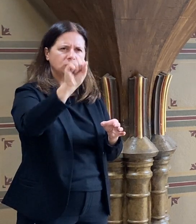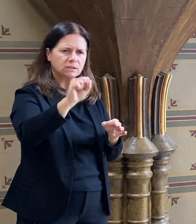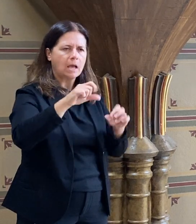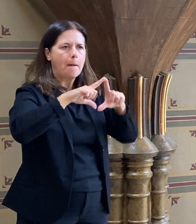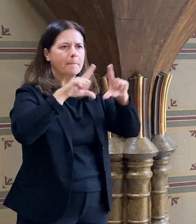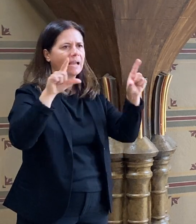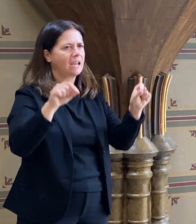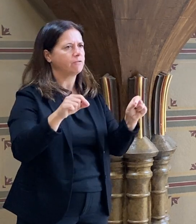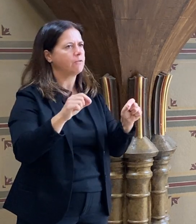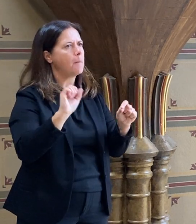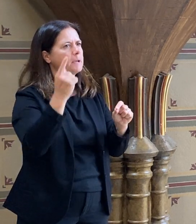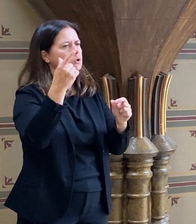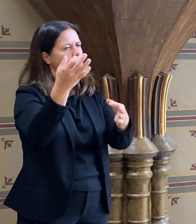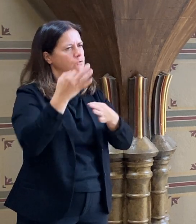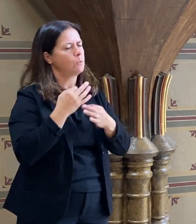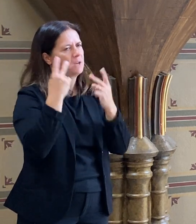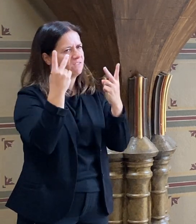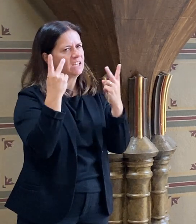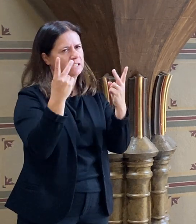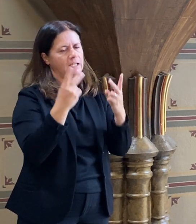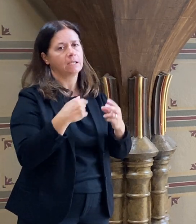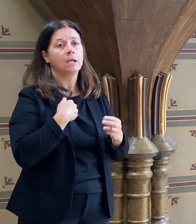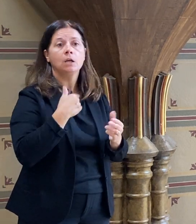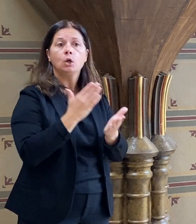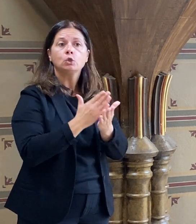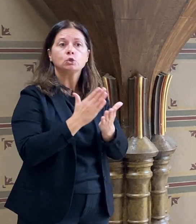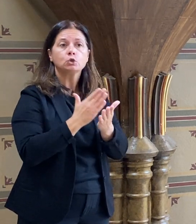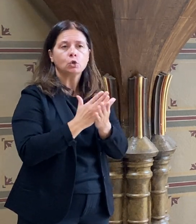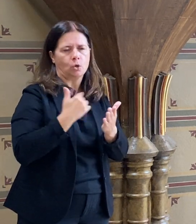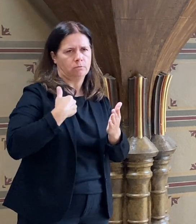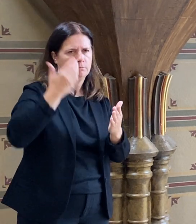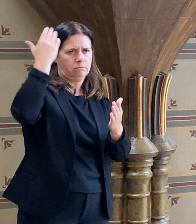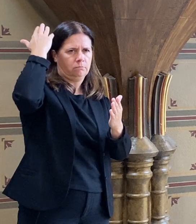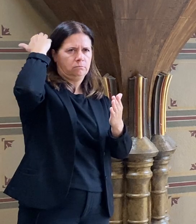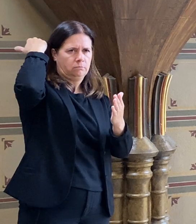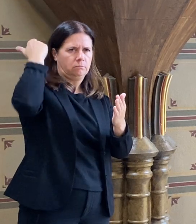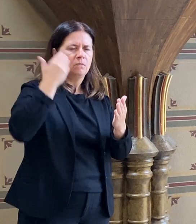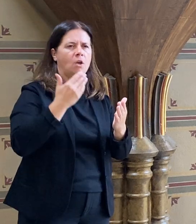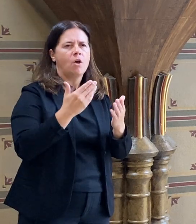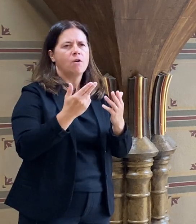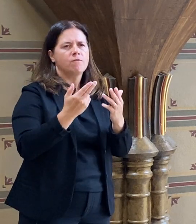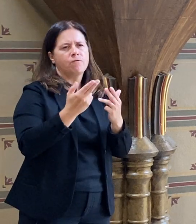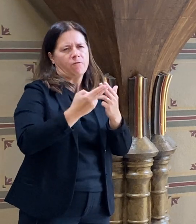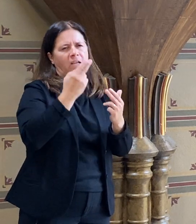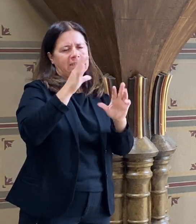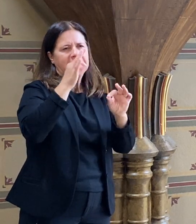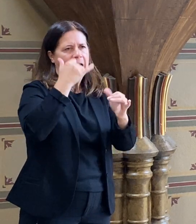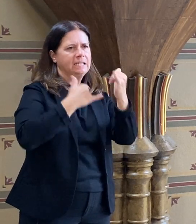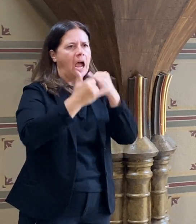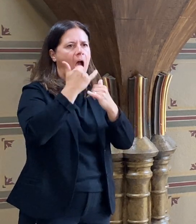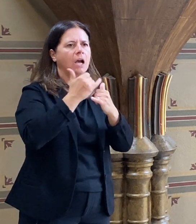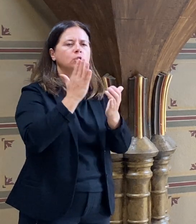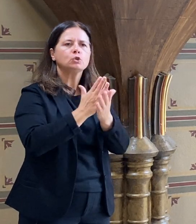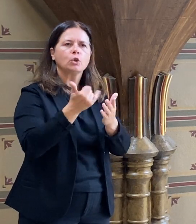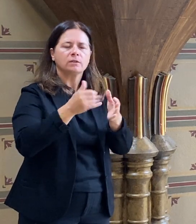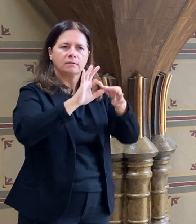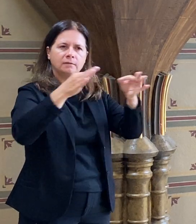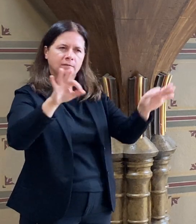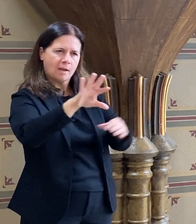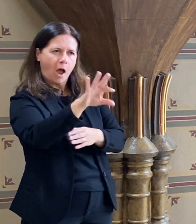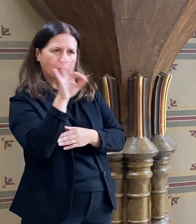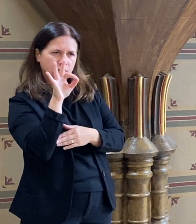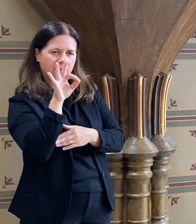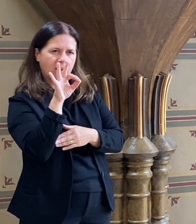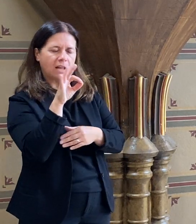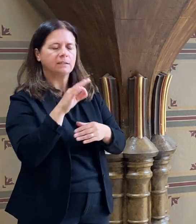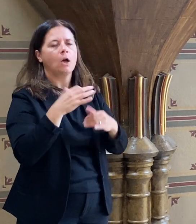besonders wichtig geworden. Ich habe ihn schon bei meiner Ordination vor fast ganz genau 10 Jahren zitiert